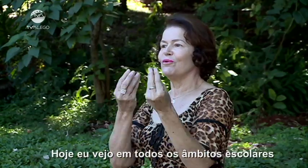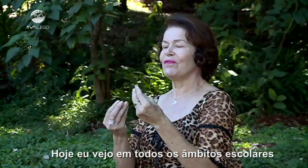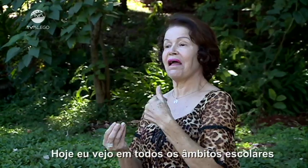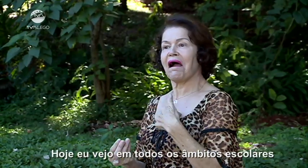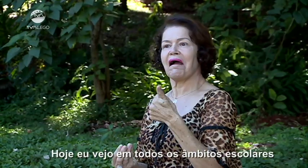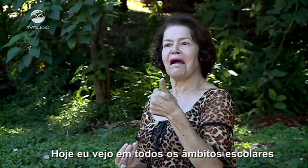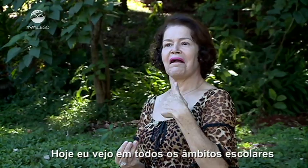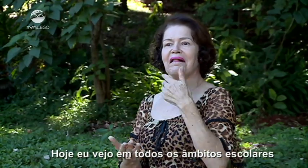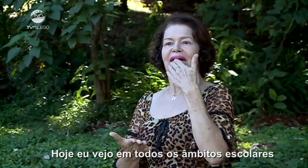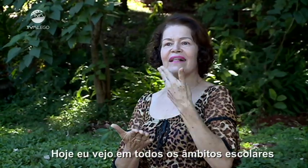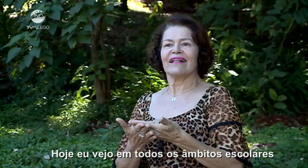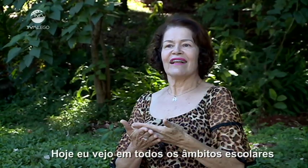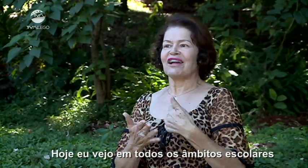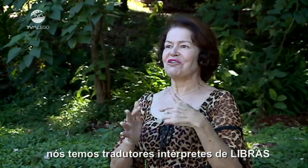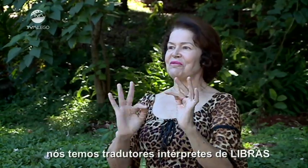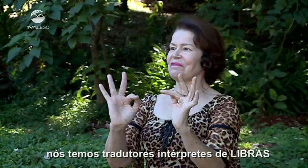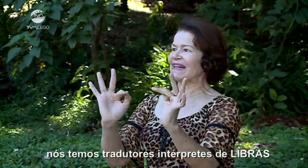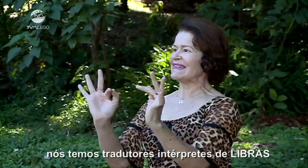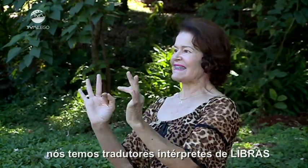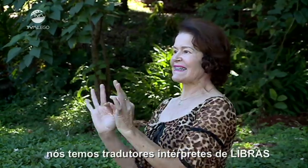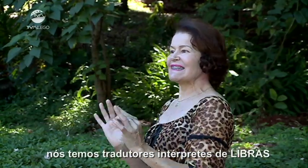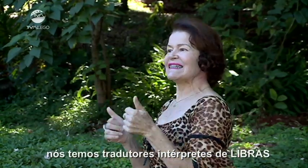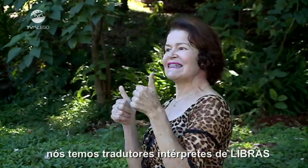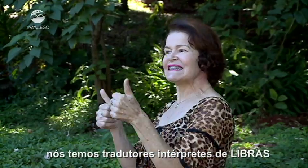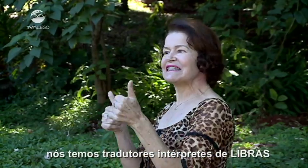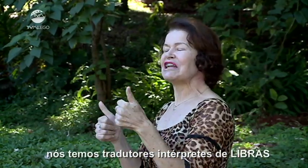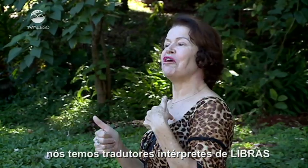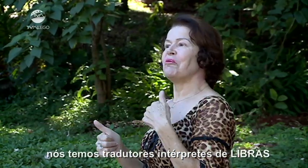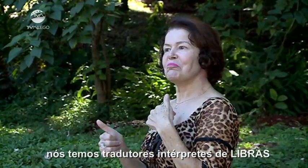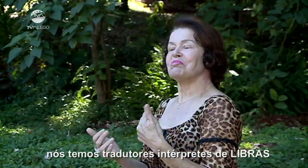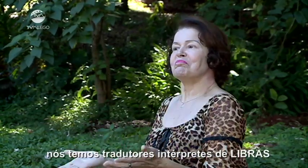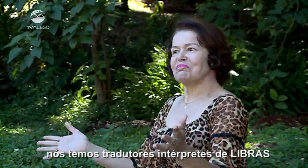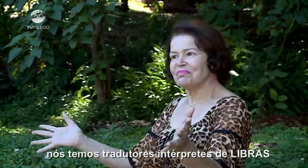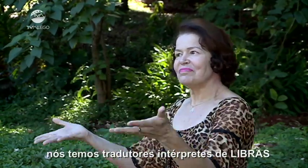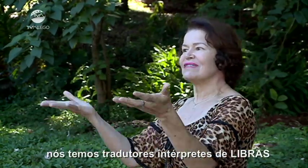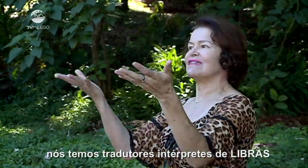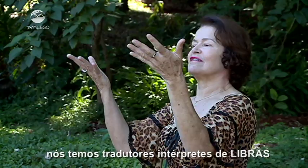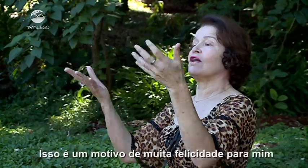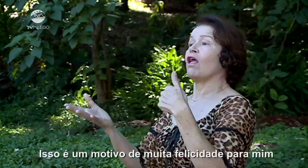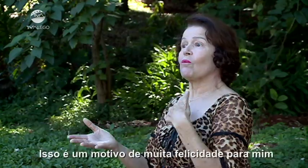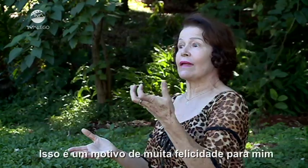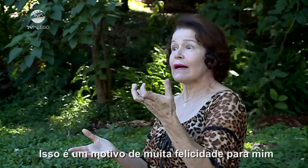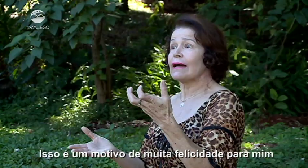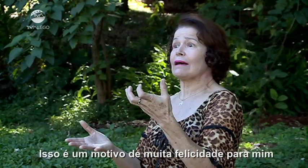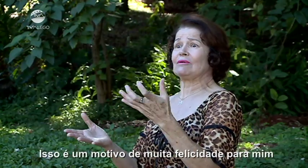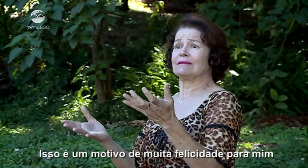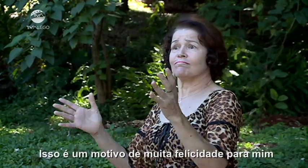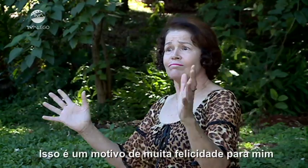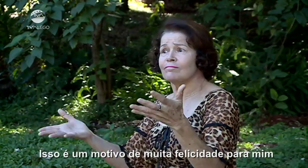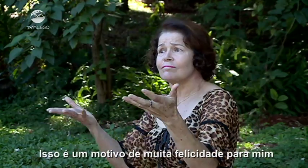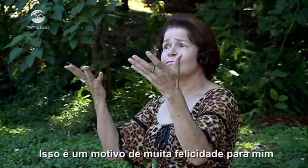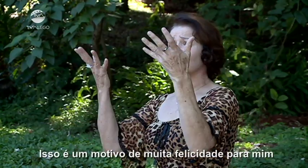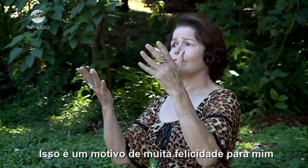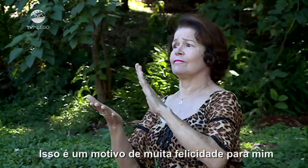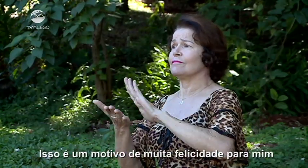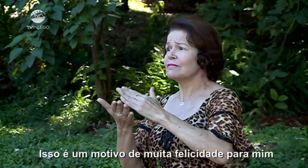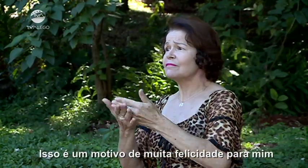os âmbitos escolares nós temos tradutores e intérpretes de Libras, e isso é um motivo de